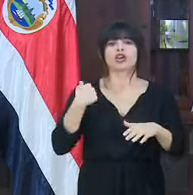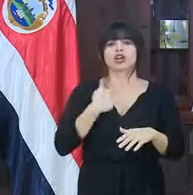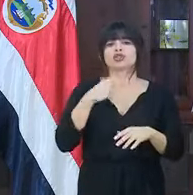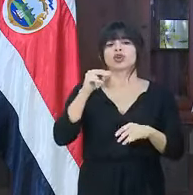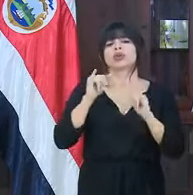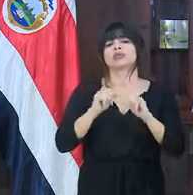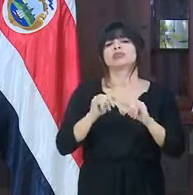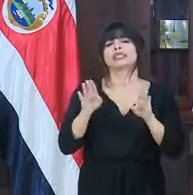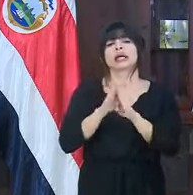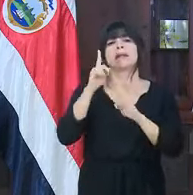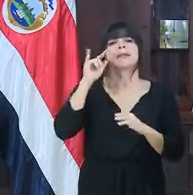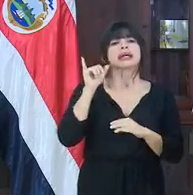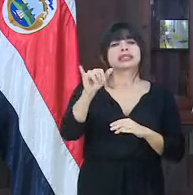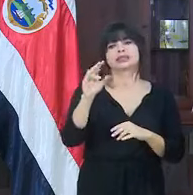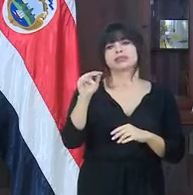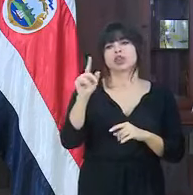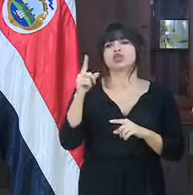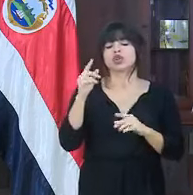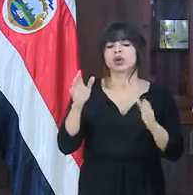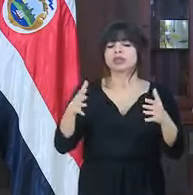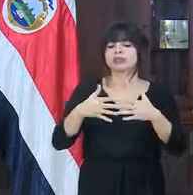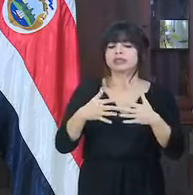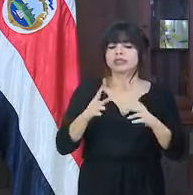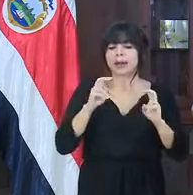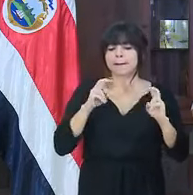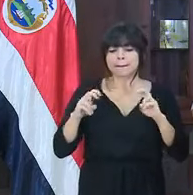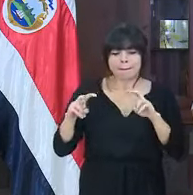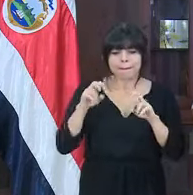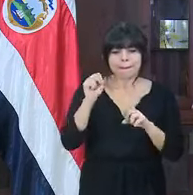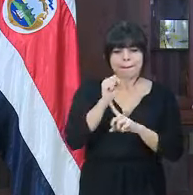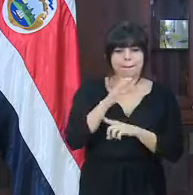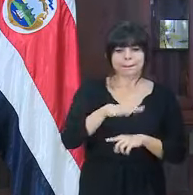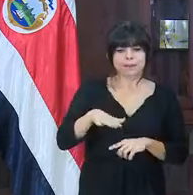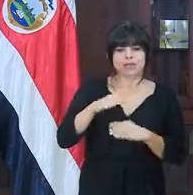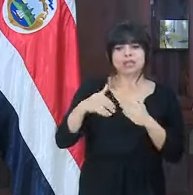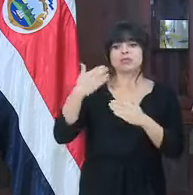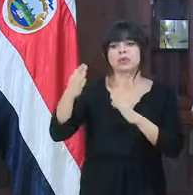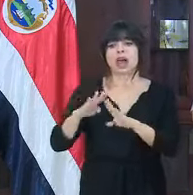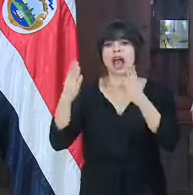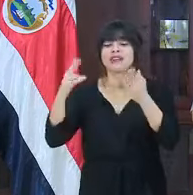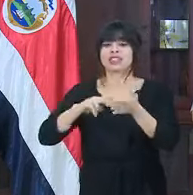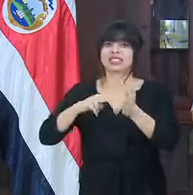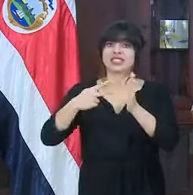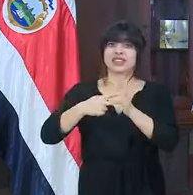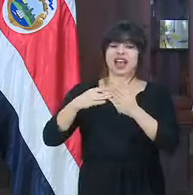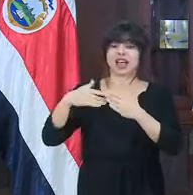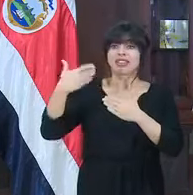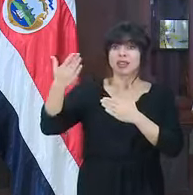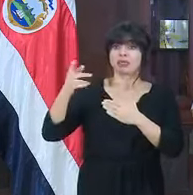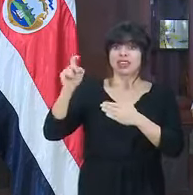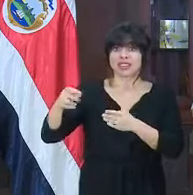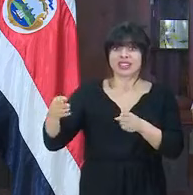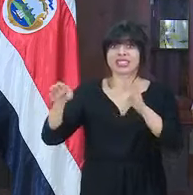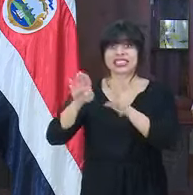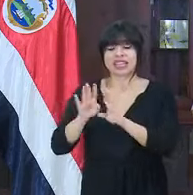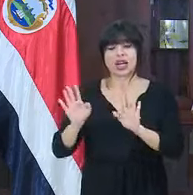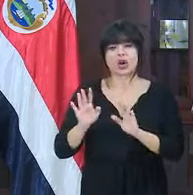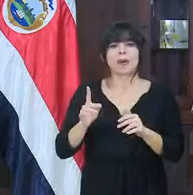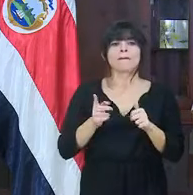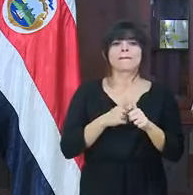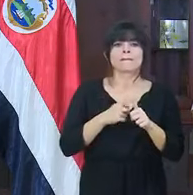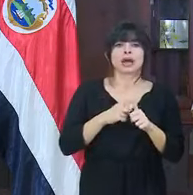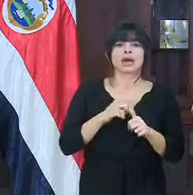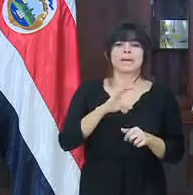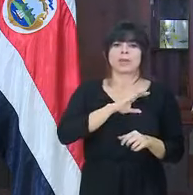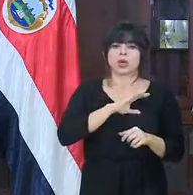mantener cerrado por siempre, sino que vamos a hacer una valoración de las circunstancias, y el que lo abramos no significa que después tengamos que cerrarlo. Vamos a tener